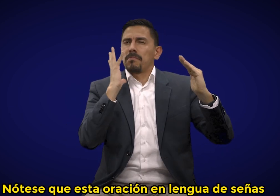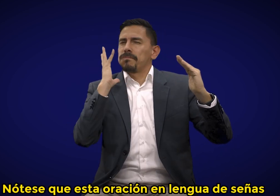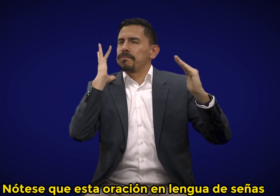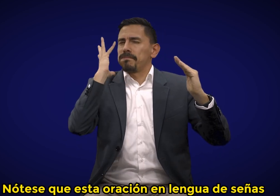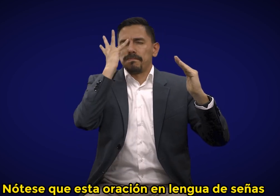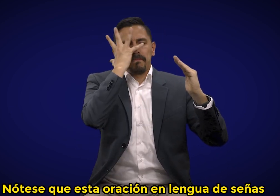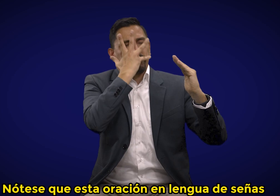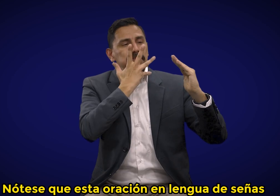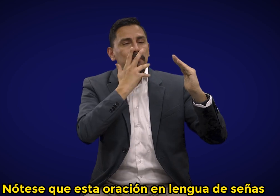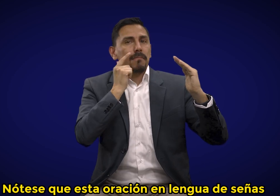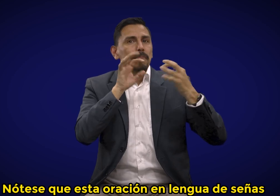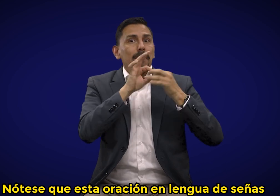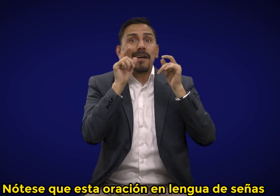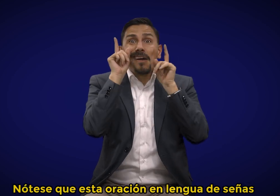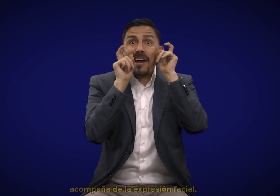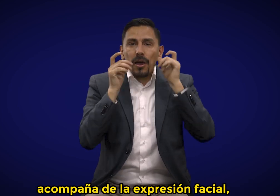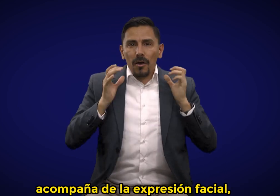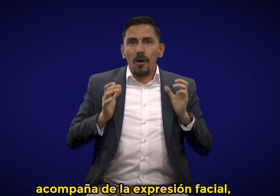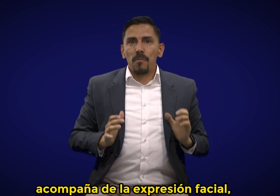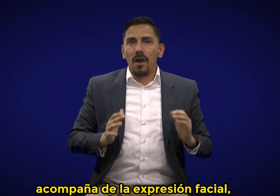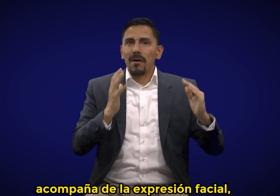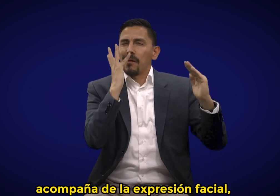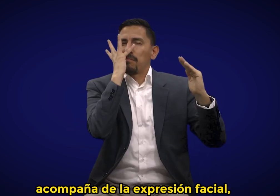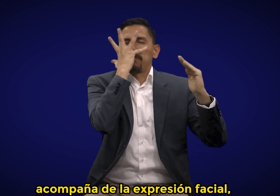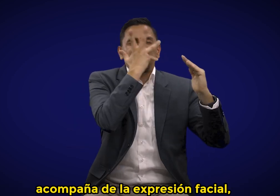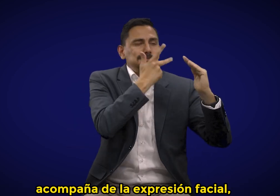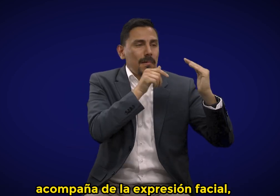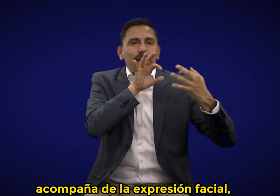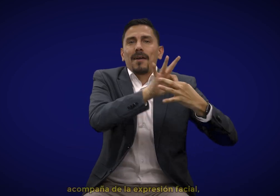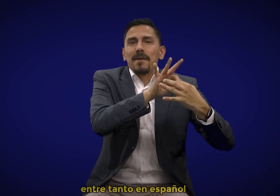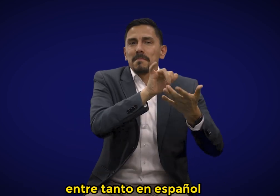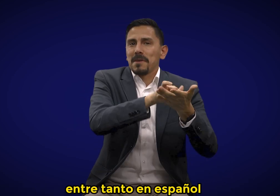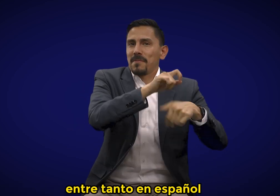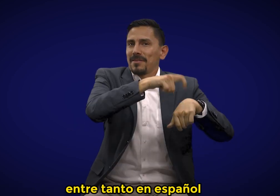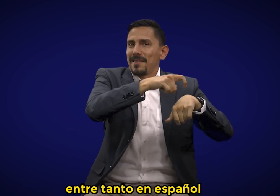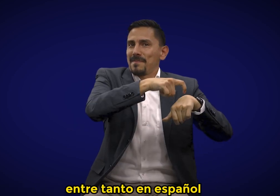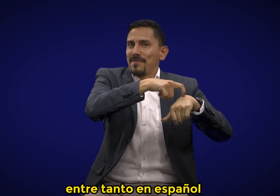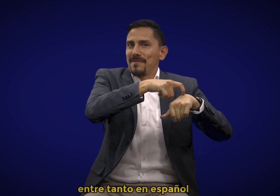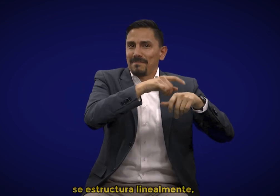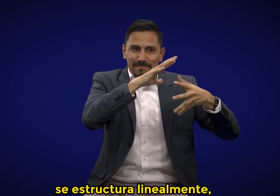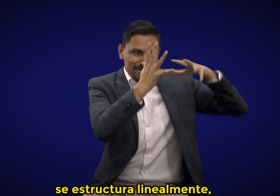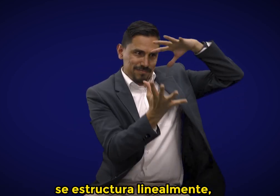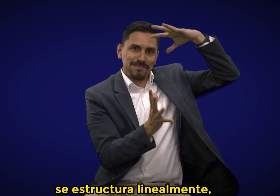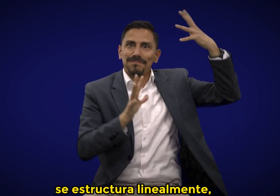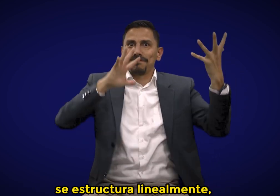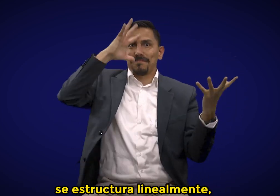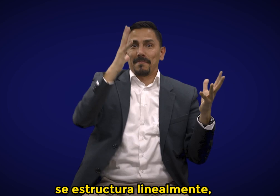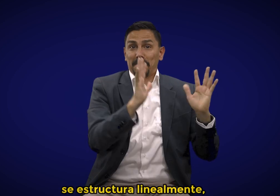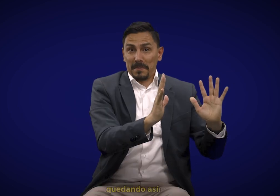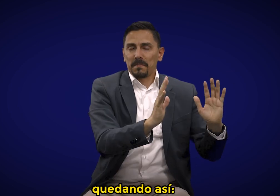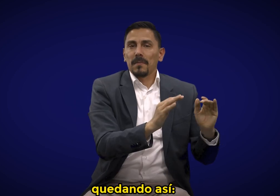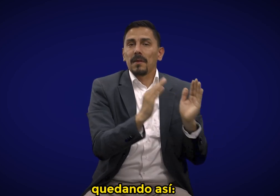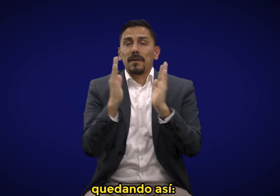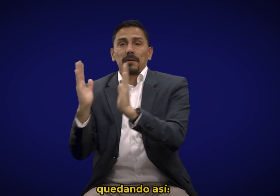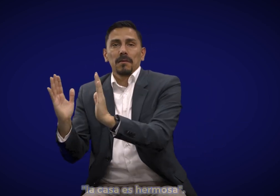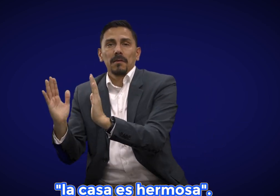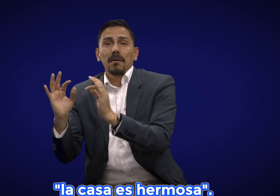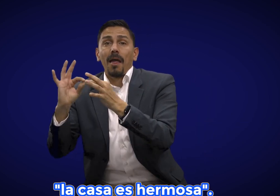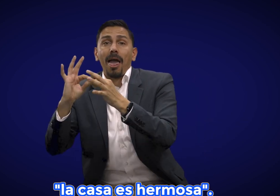Nótese que esta oración en lengua de señas acompaña de la expresión facial. Entretanto, en español se estructura linealmente quedando así. La casa